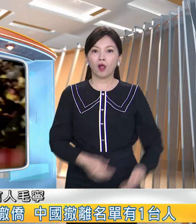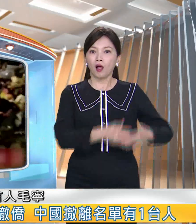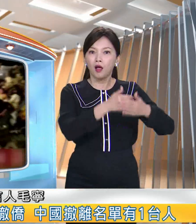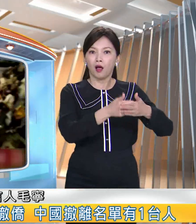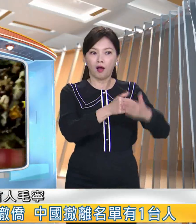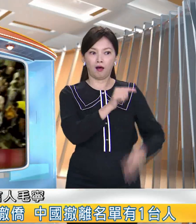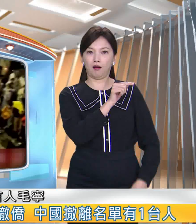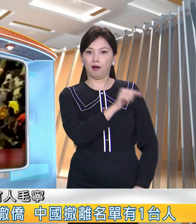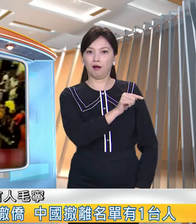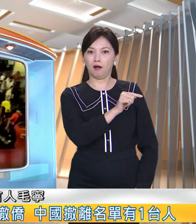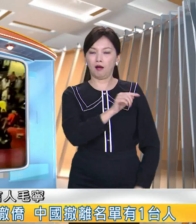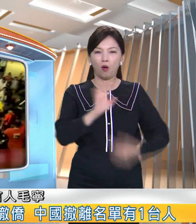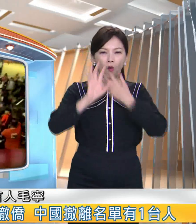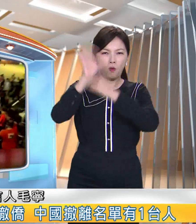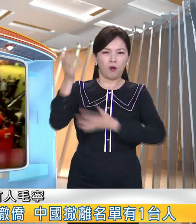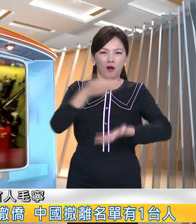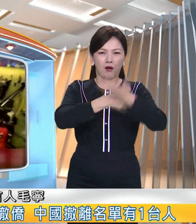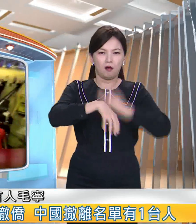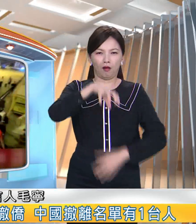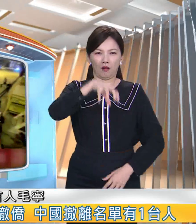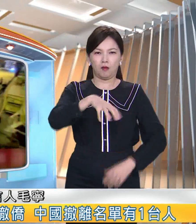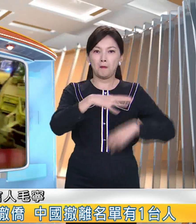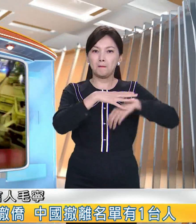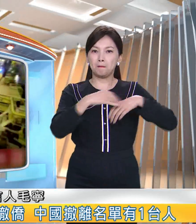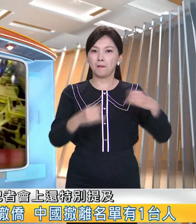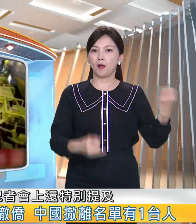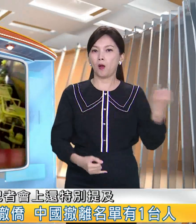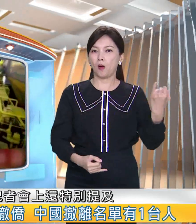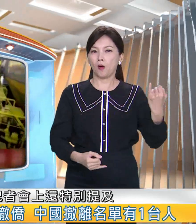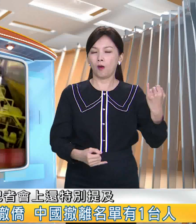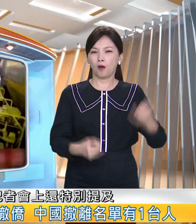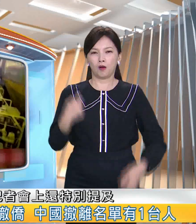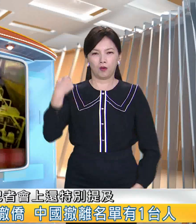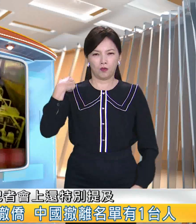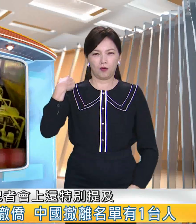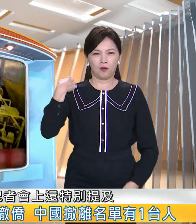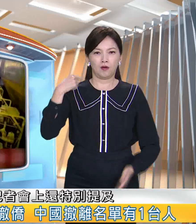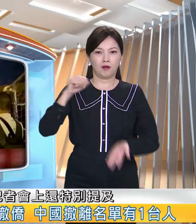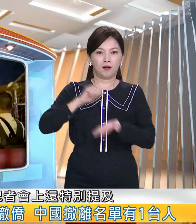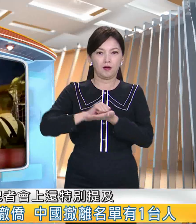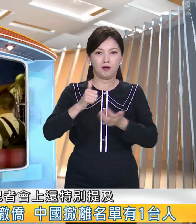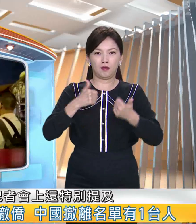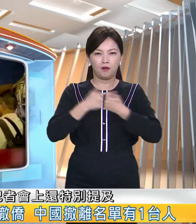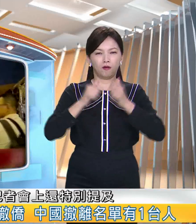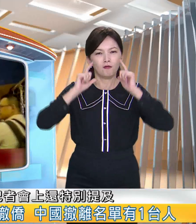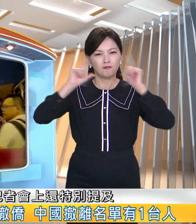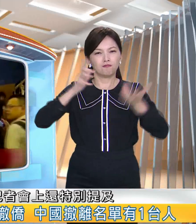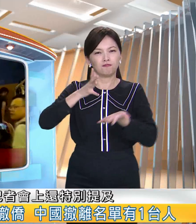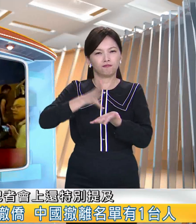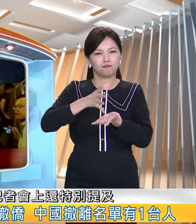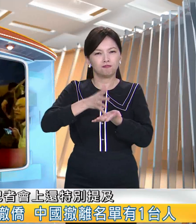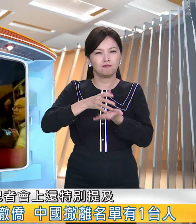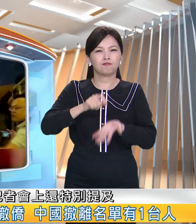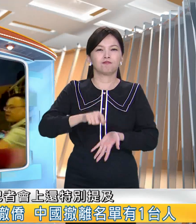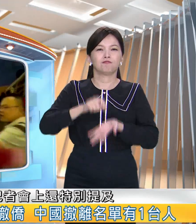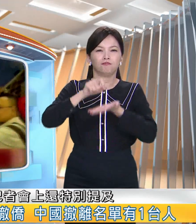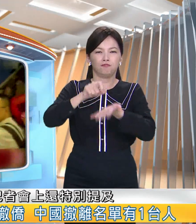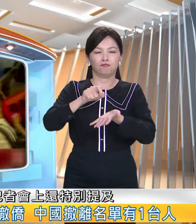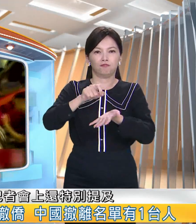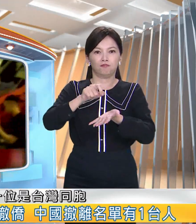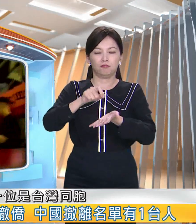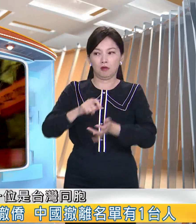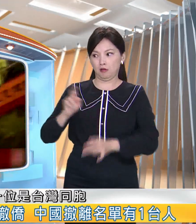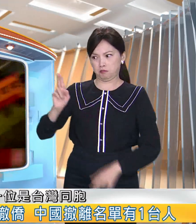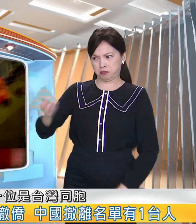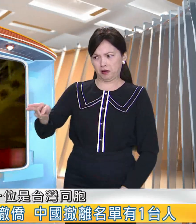中国外交部发言人毛宁在昨天的例行记者会上还特别提及，